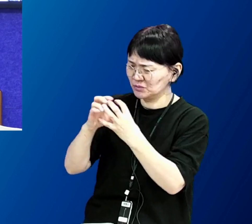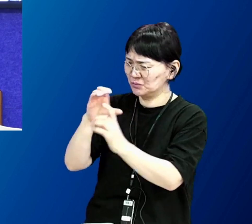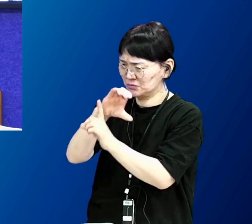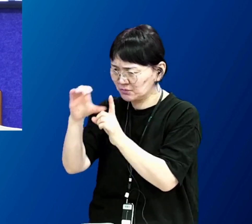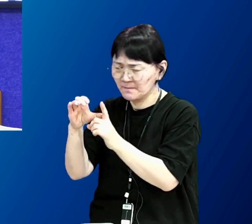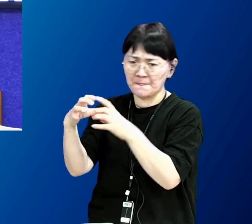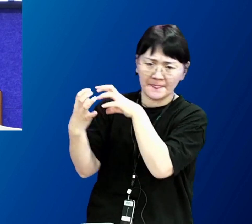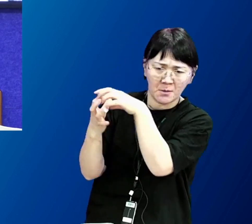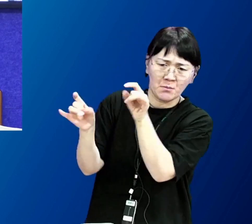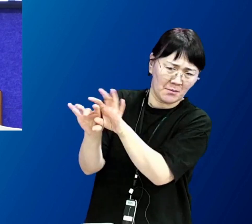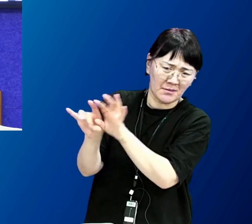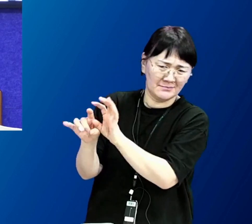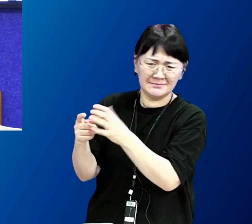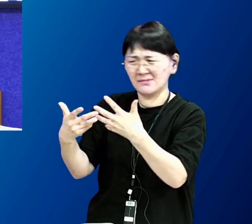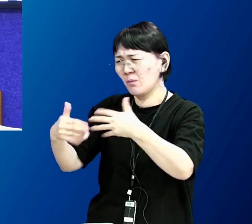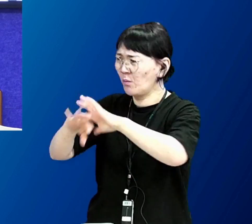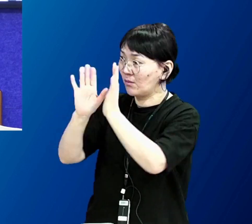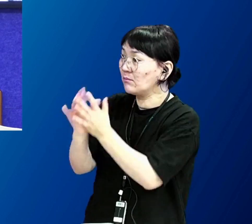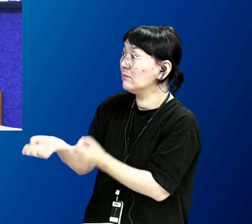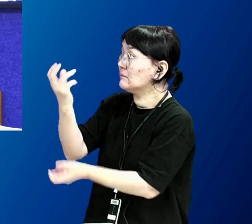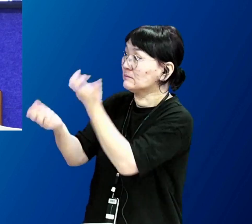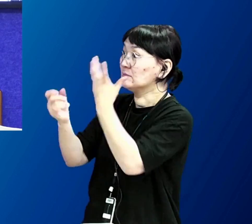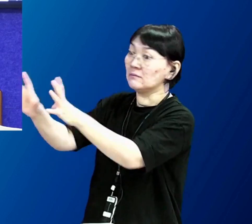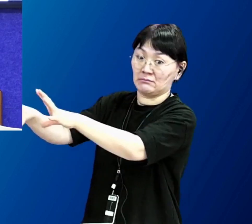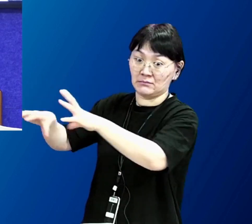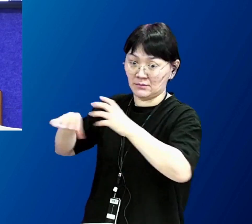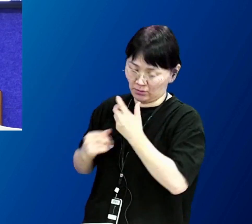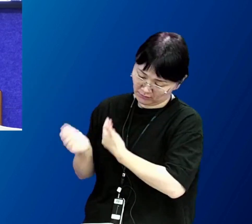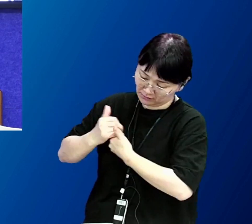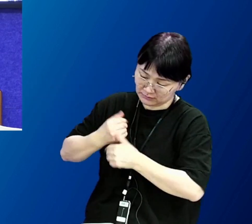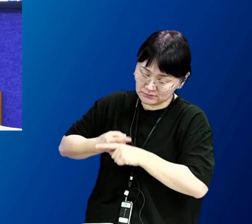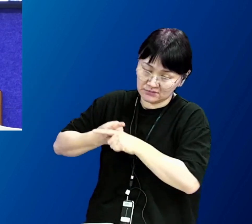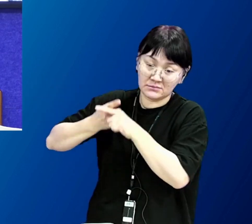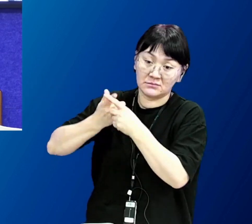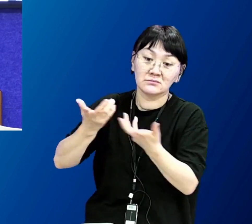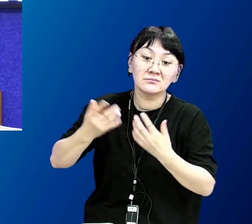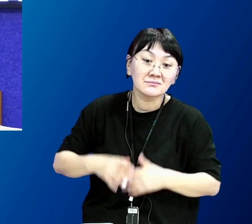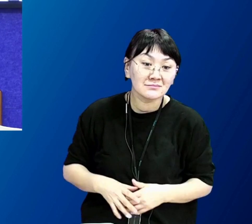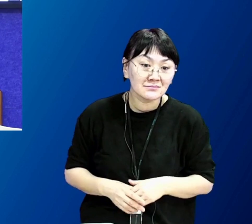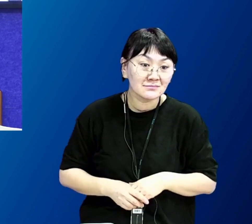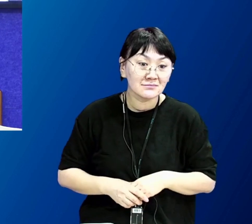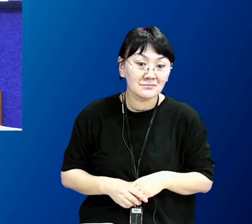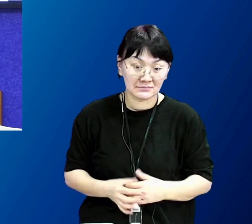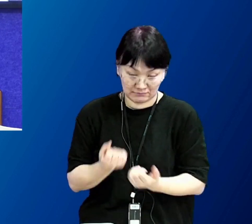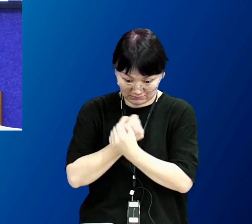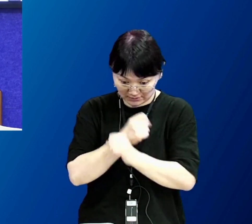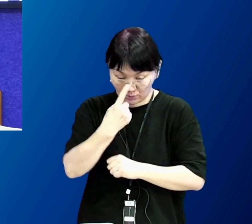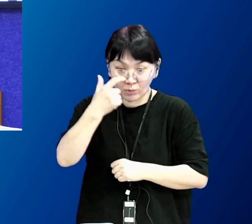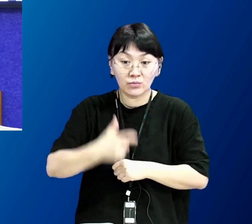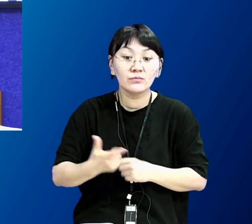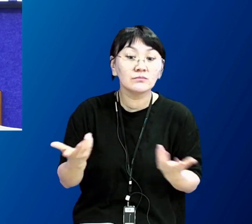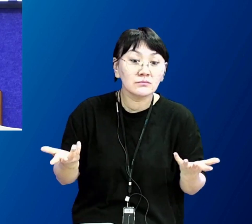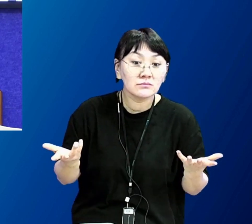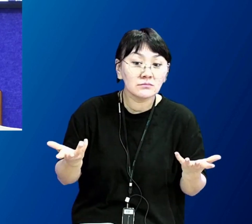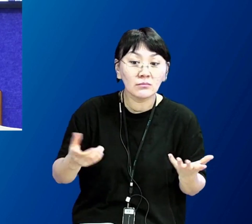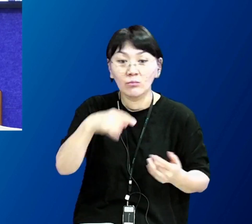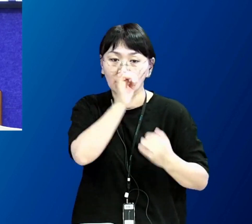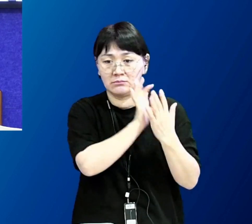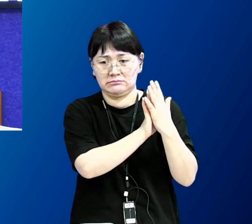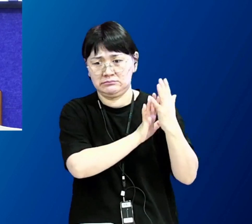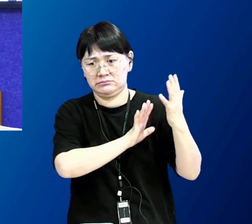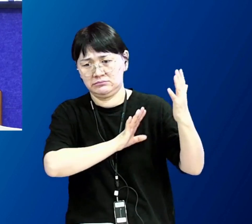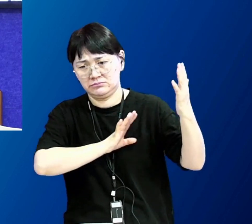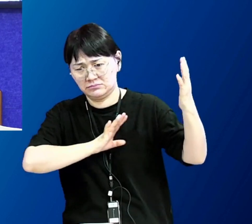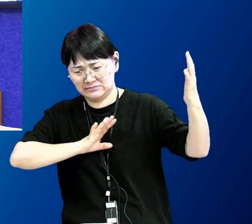тэмц энэ ертөнцийн болж байгаа үйл явдлууд ийм зүйлсүүд орж ирэх үед яах юм бол авралыг авсан хүн биш үү? Бурханаас